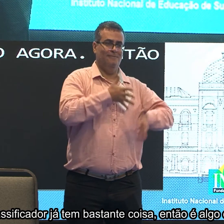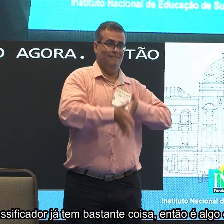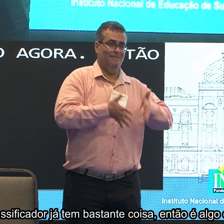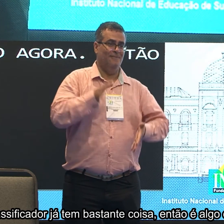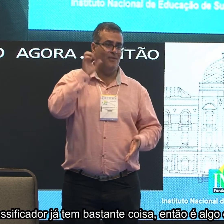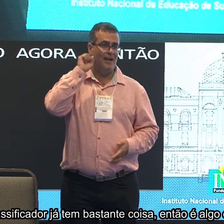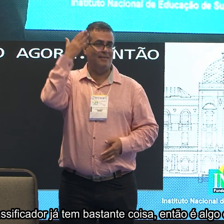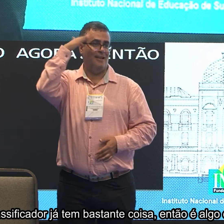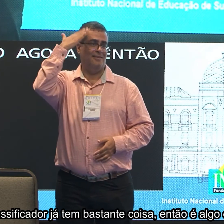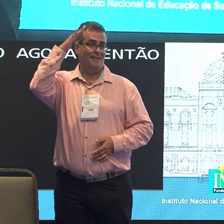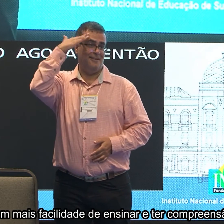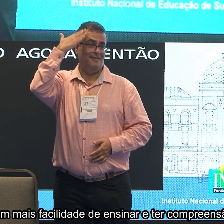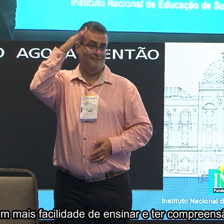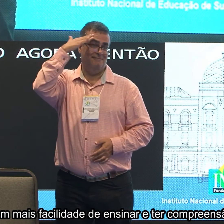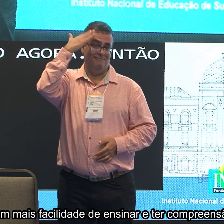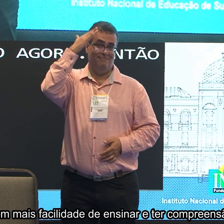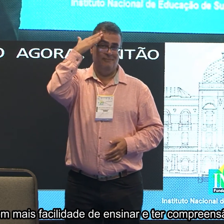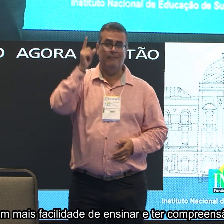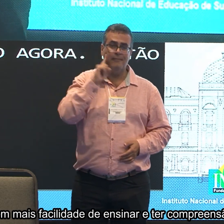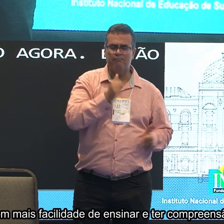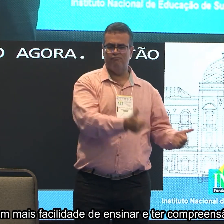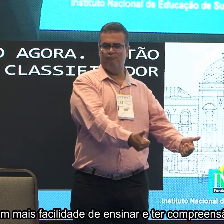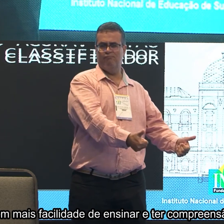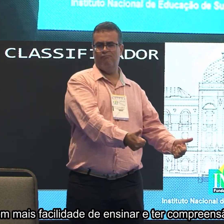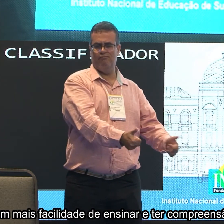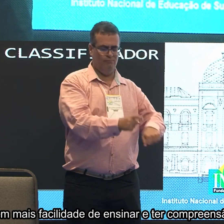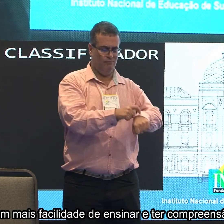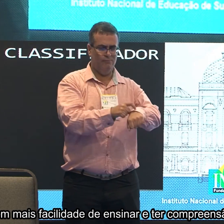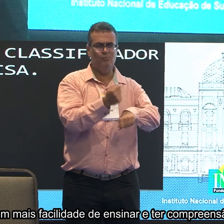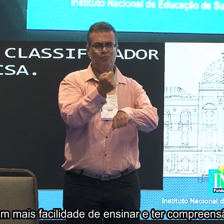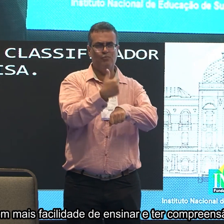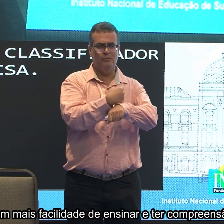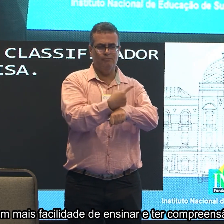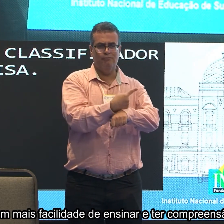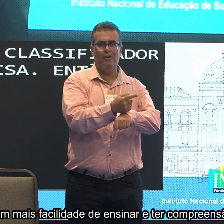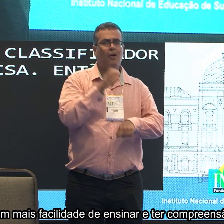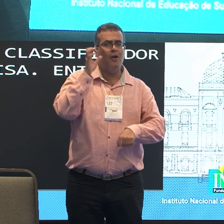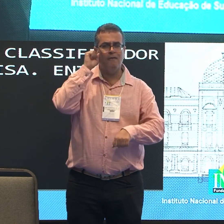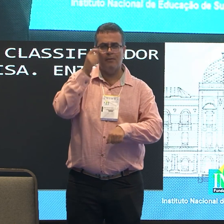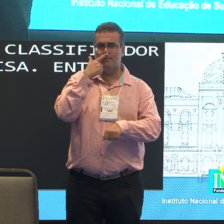algo que tem mais facilidade de ensinar e de ter a compreensão.